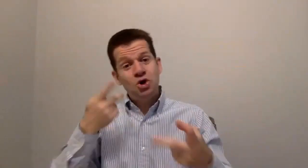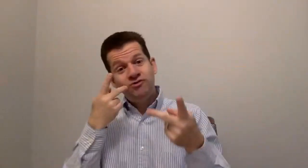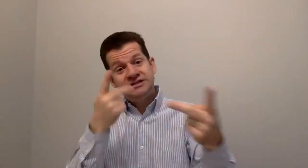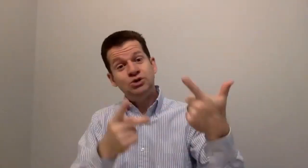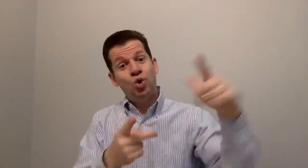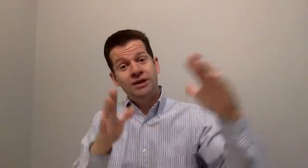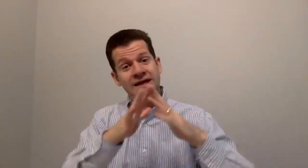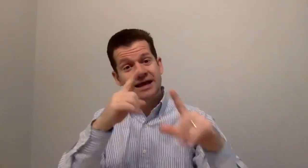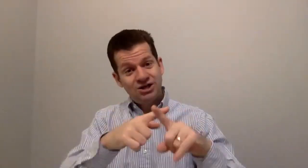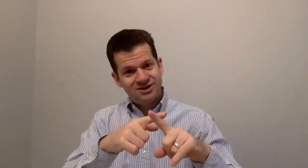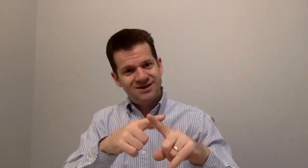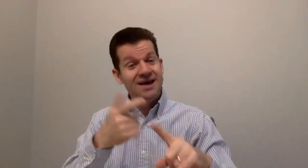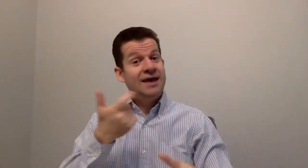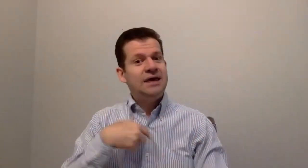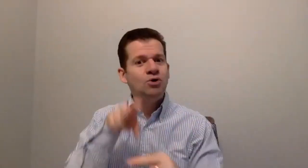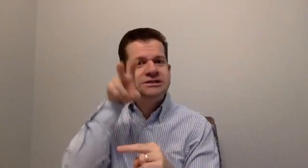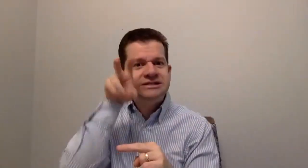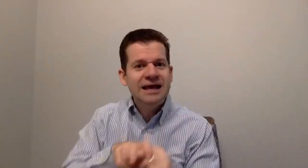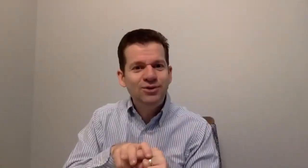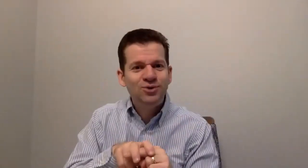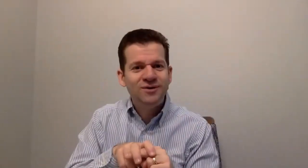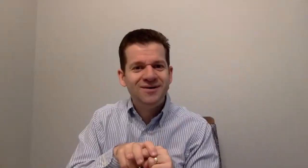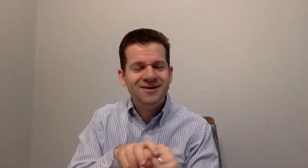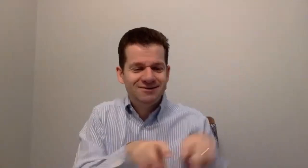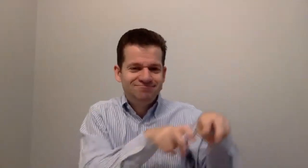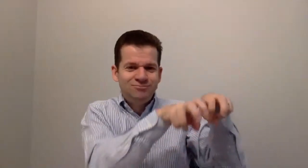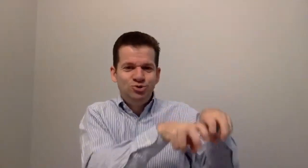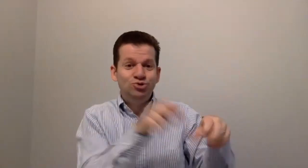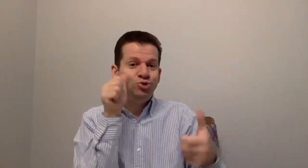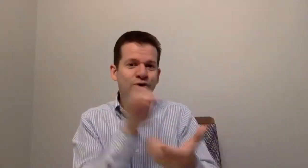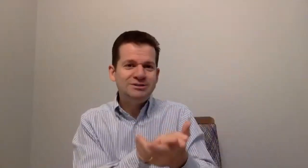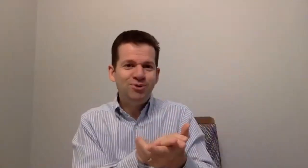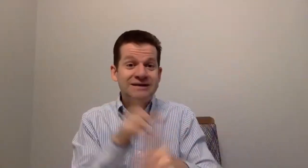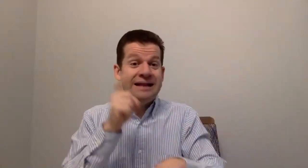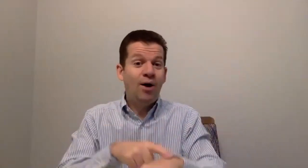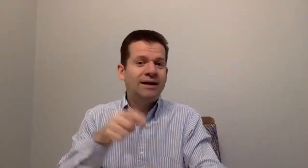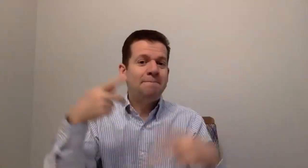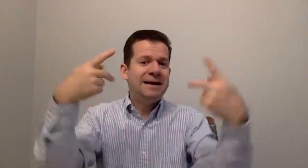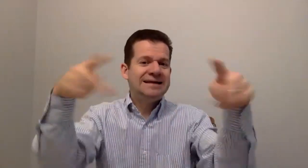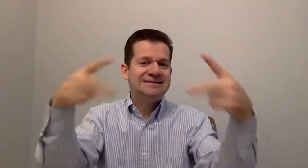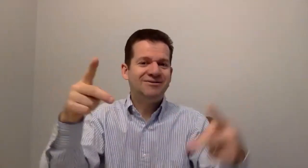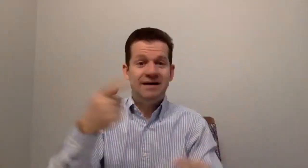eu visito outra igreja e eu sento junto com a esposa na hora da pregação.